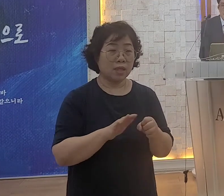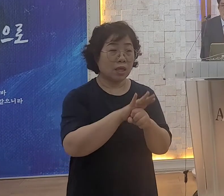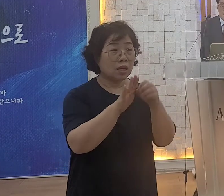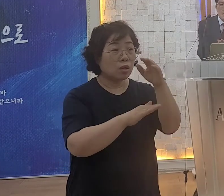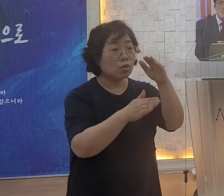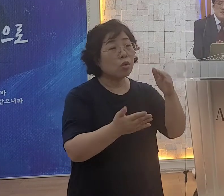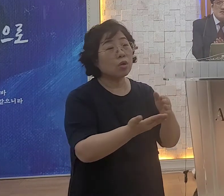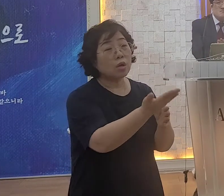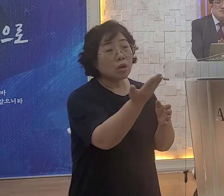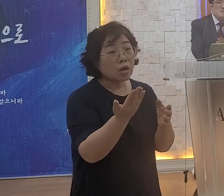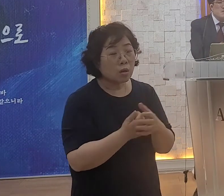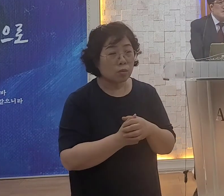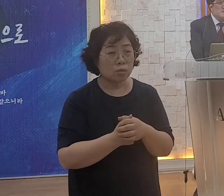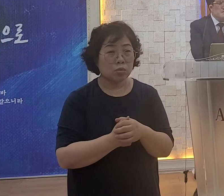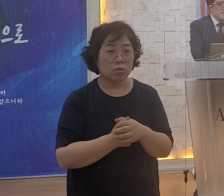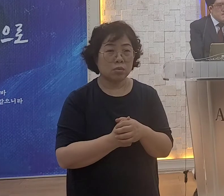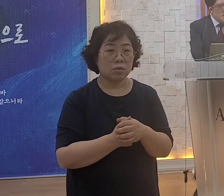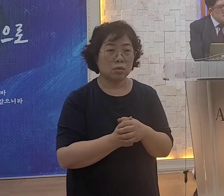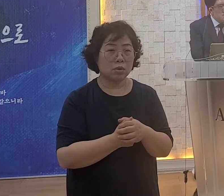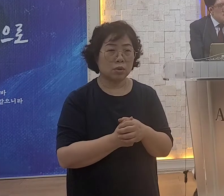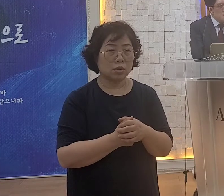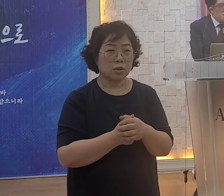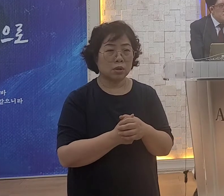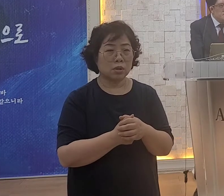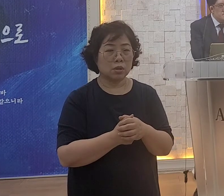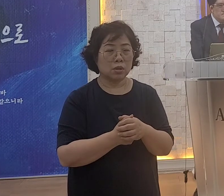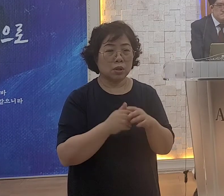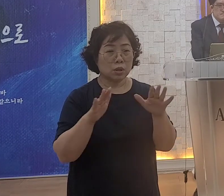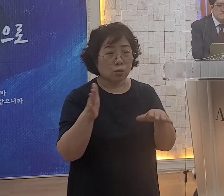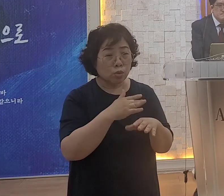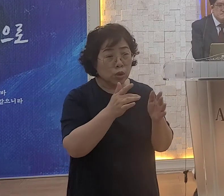여러분, 그러면 예수 믿는 데 있어서 뭐가 제일 중요할까요?